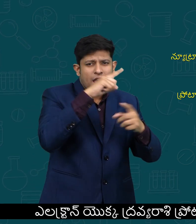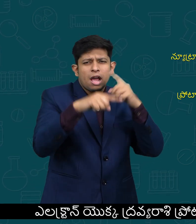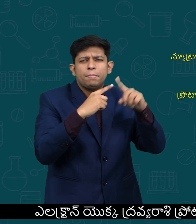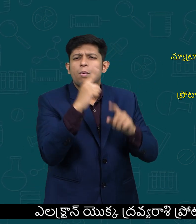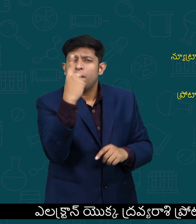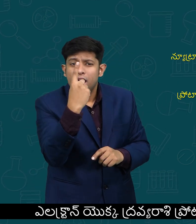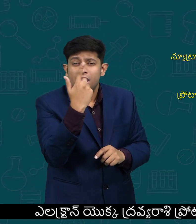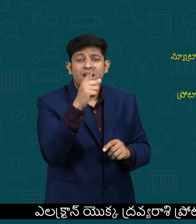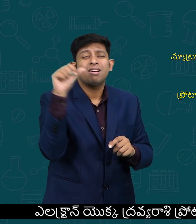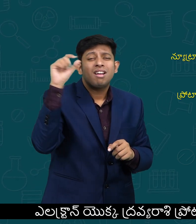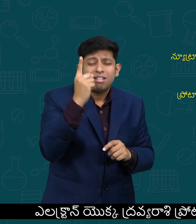1836వ వంతు ఉంటుంది.